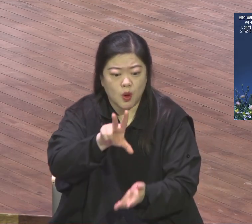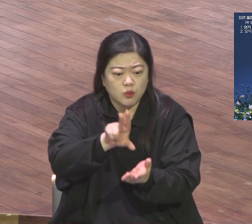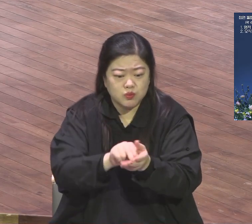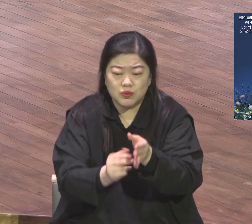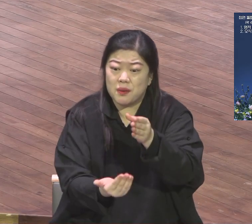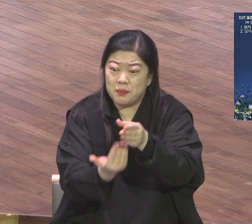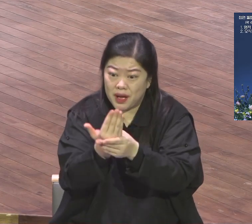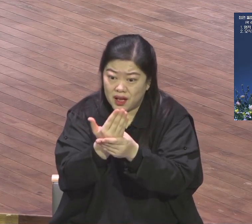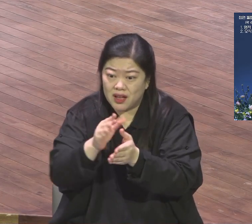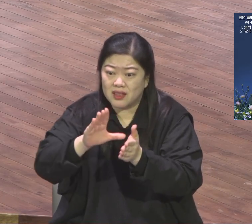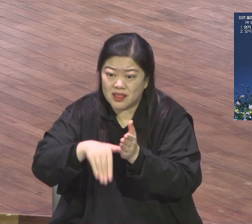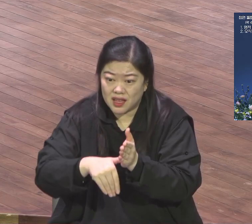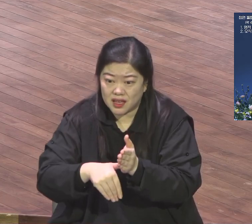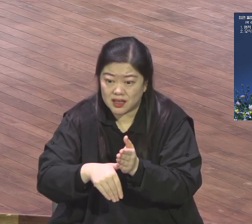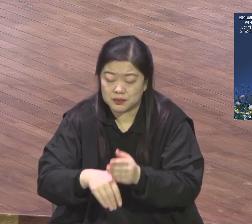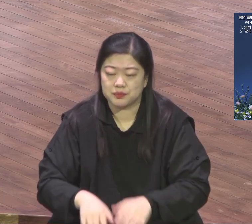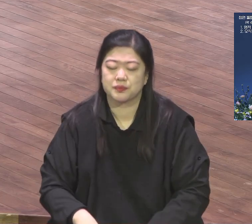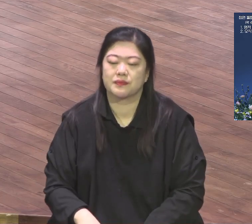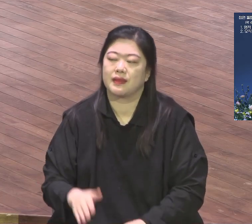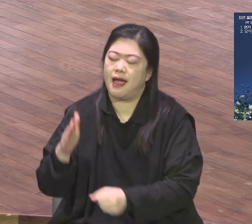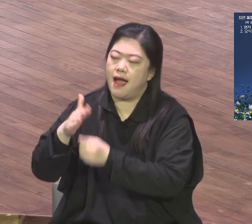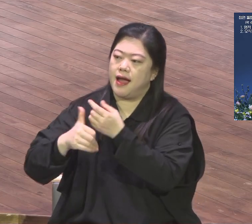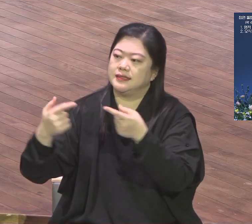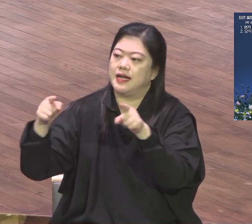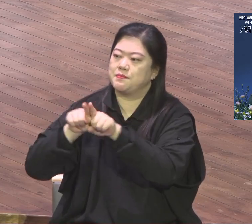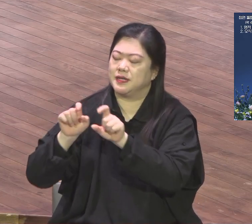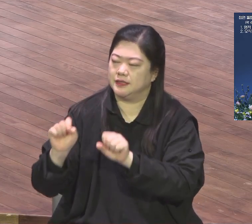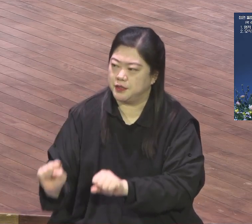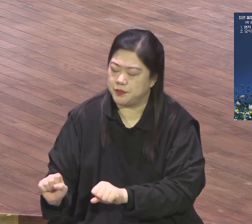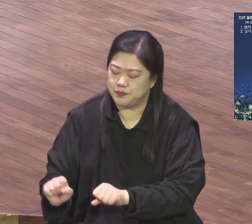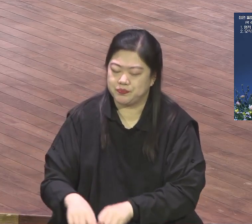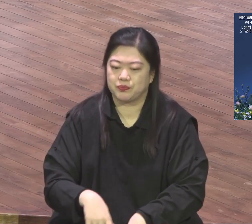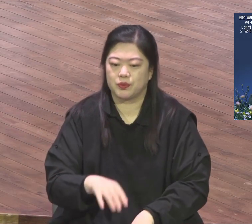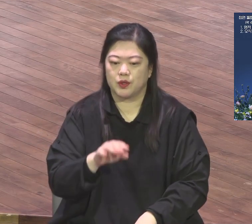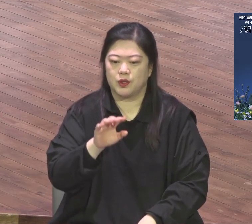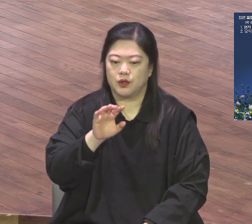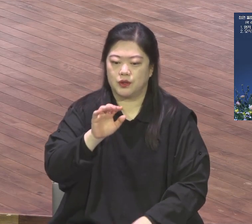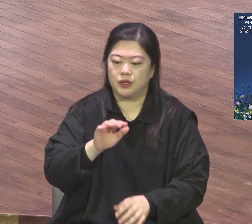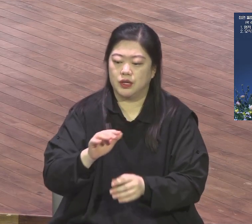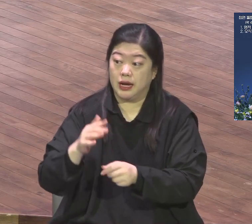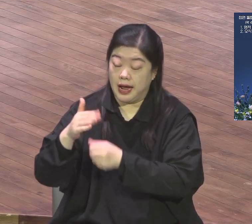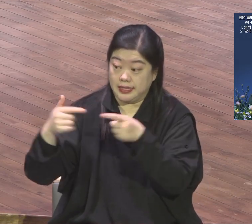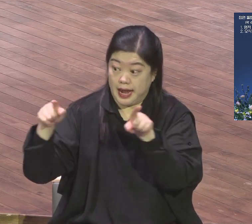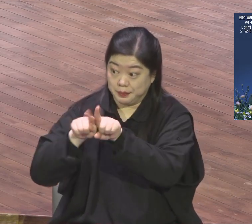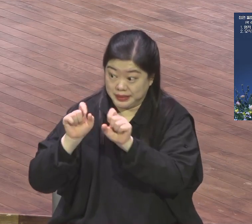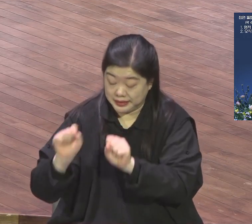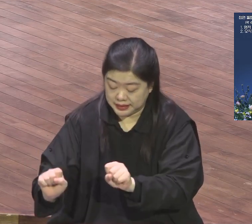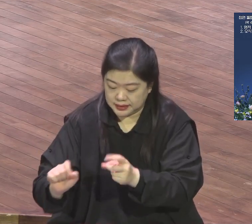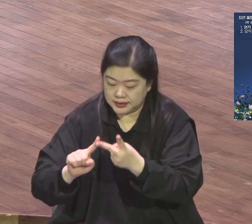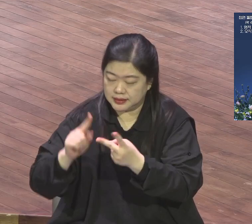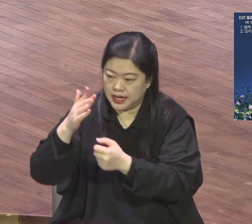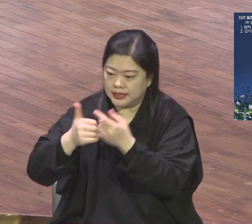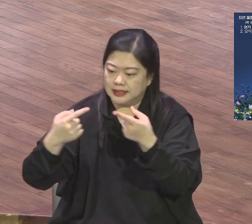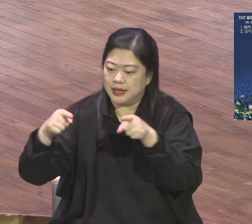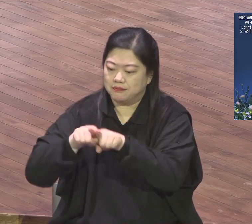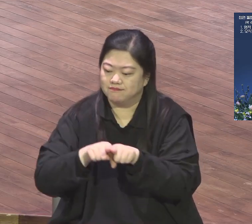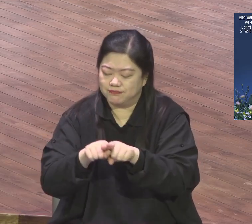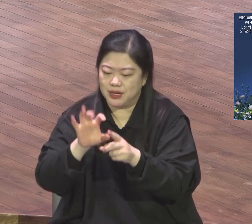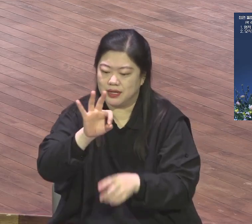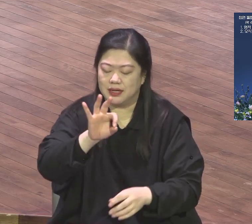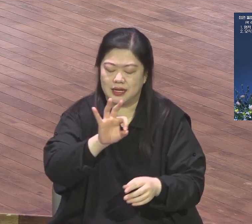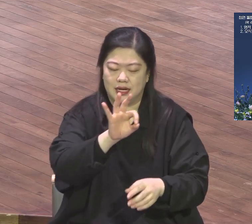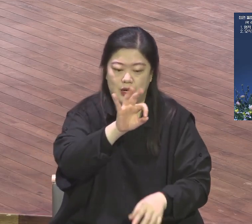늘 with Emmanuel oneness. 아멘. 이거 신앙이 견고해 서 있어야 정면 돌파할 수